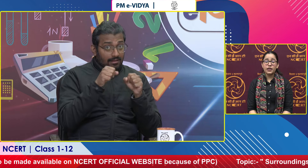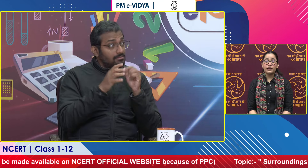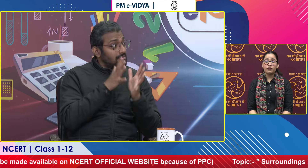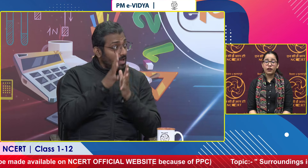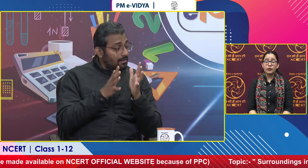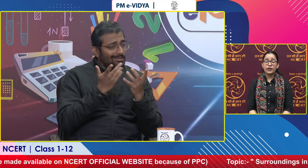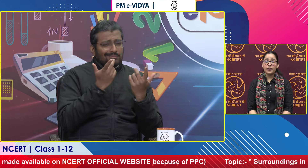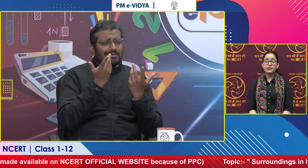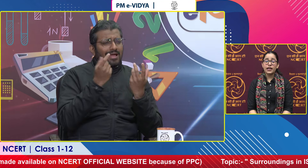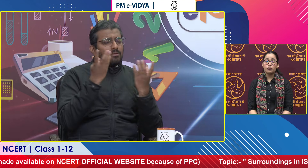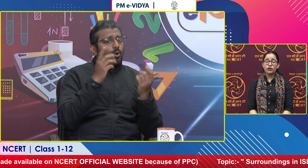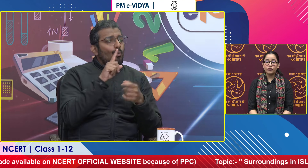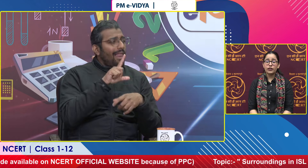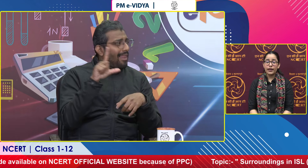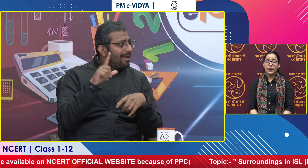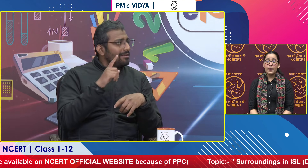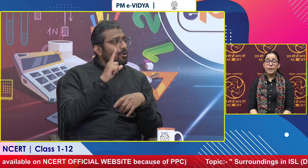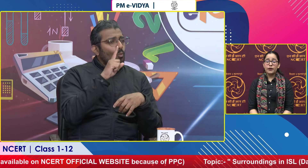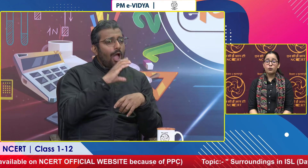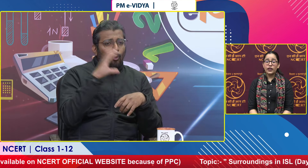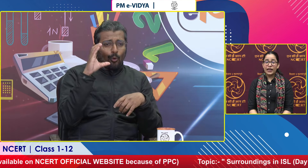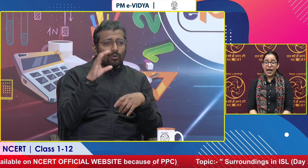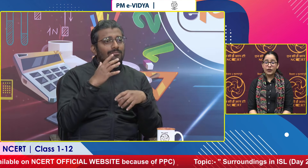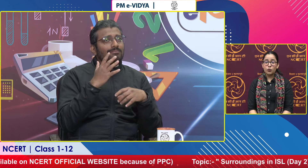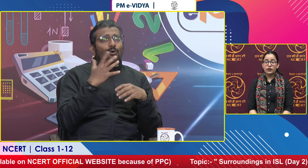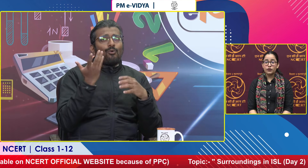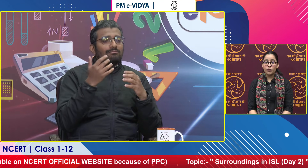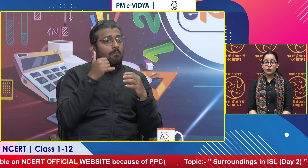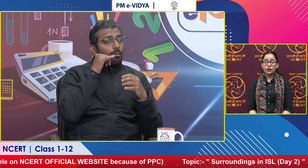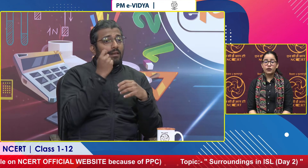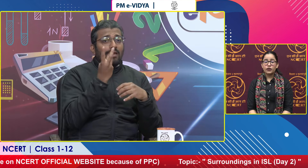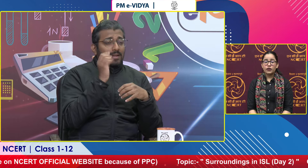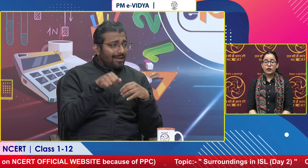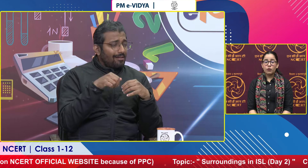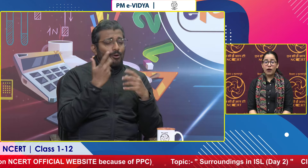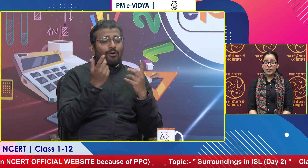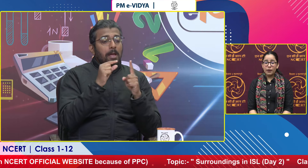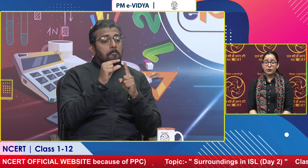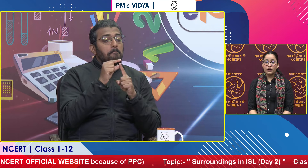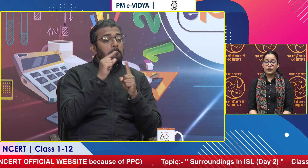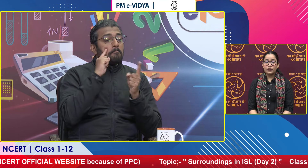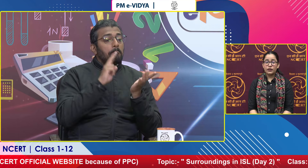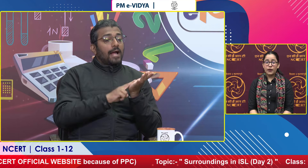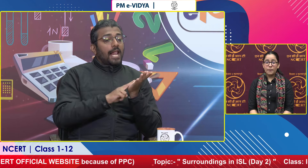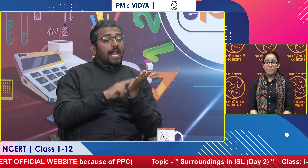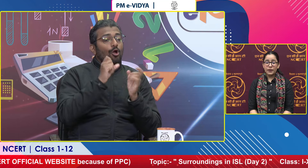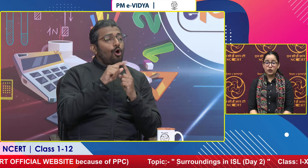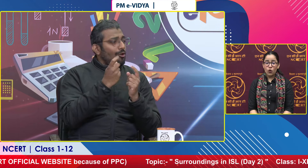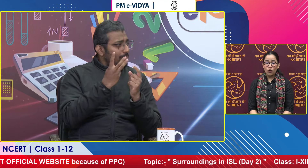भी है, डिफ़िकल्ट भी है। साइन बहुत डिफ़िकल्ट है, पर 1 लाख, 1 करोड़, मोबाइल नंबर, पिन